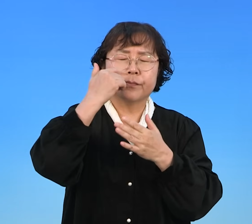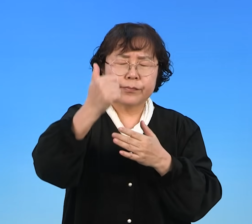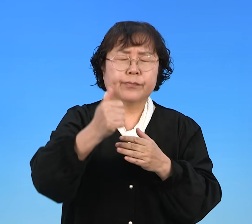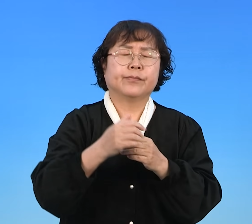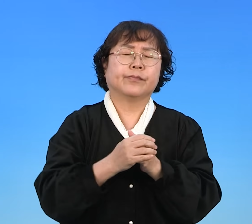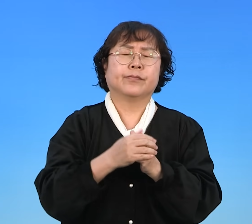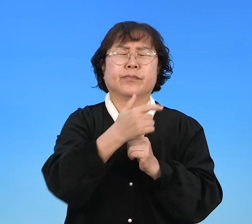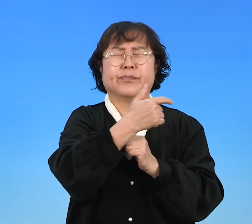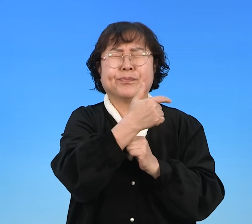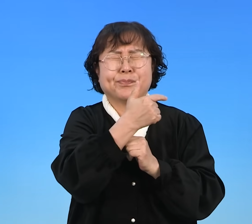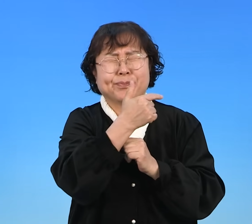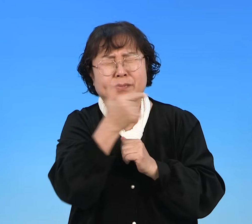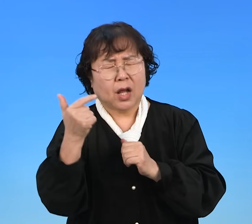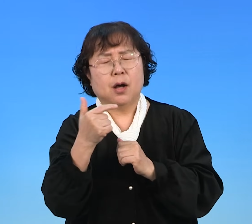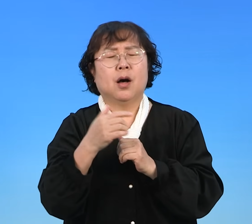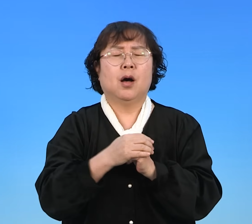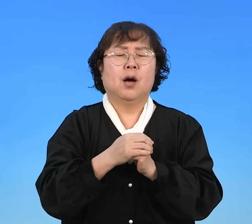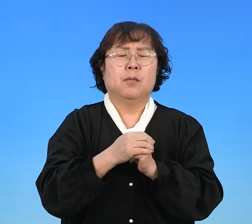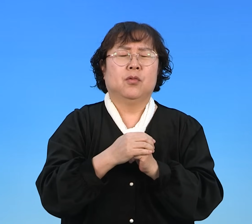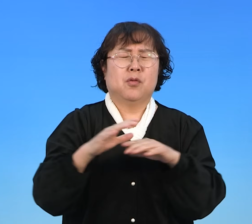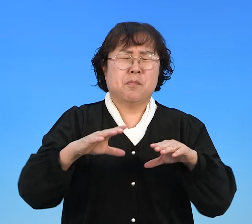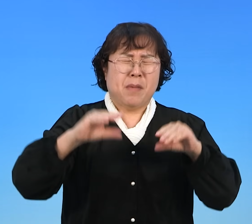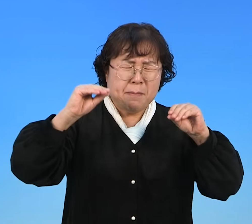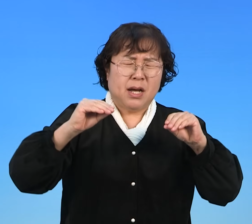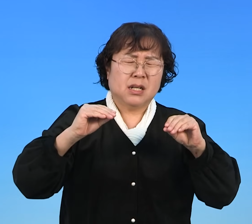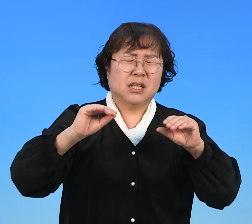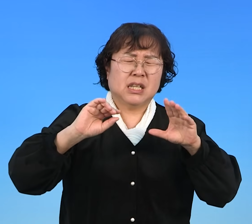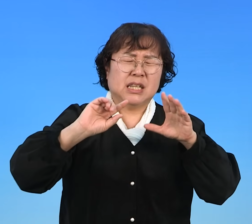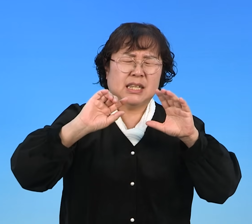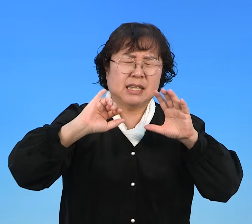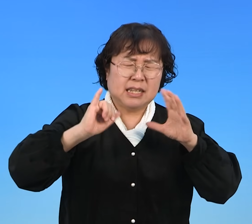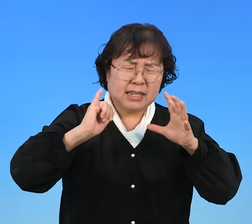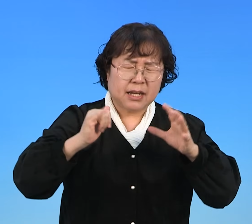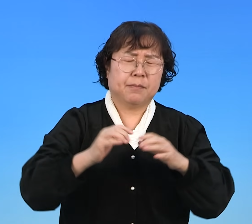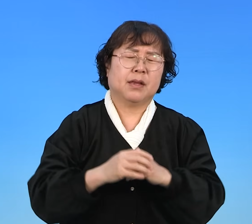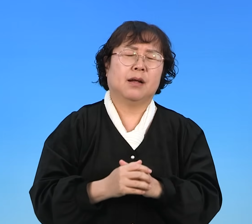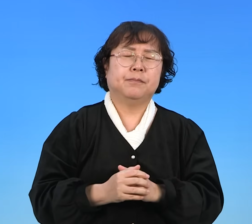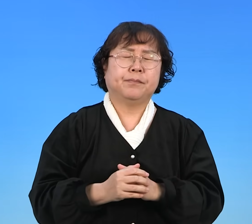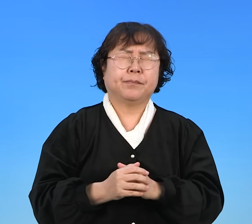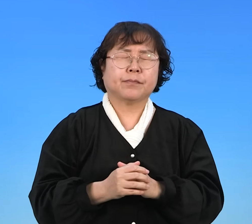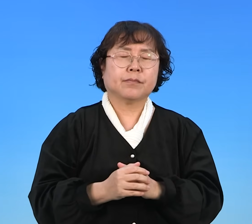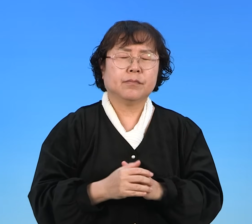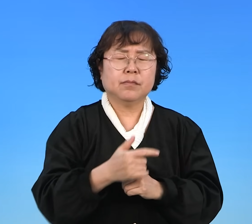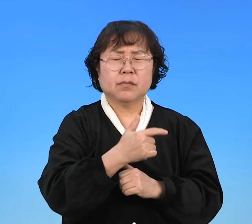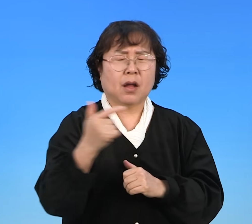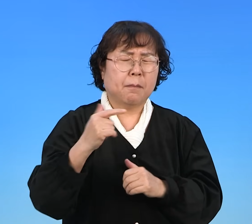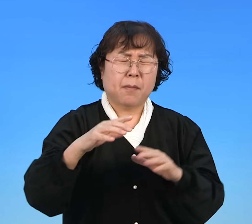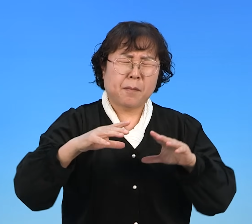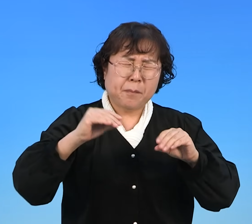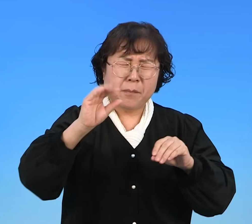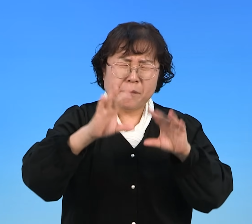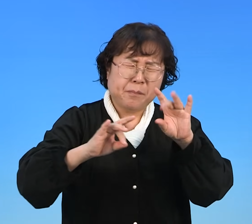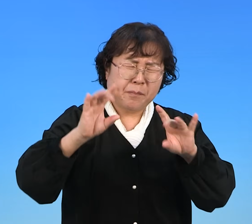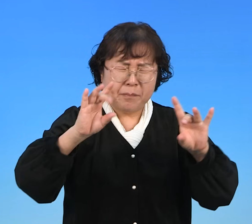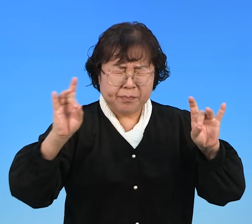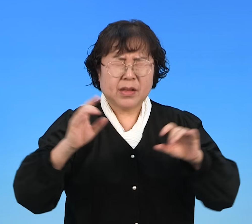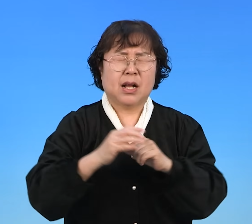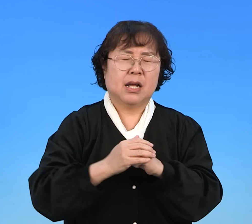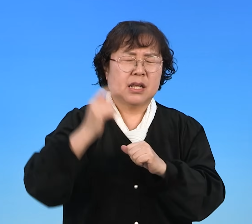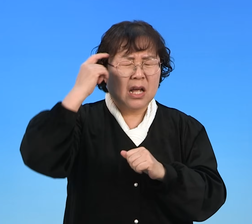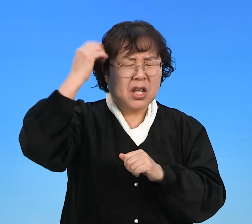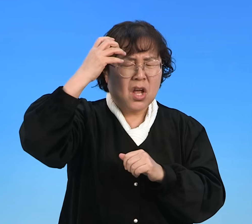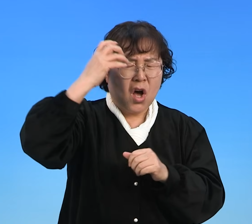하나님 아버지, 너무너무 드라이한 시대입니다. 너무 아버지 건조하고 메말라,